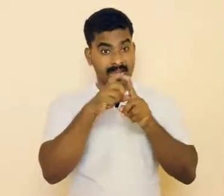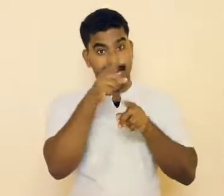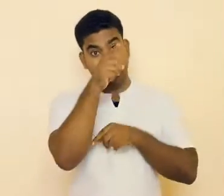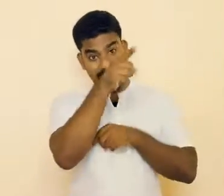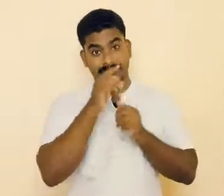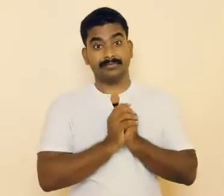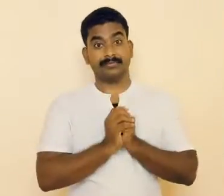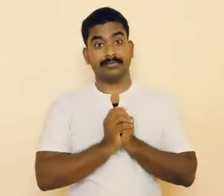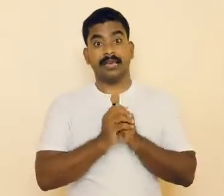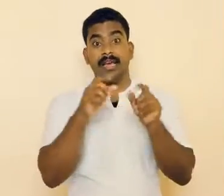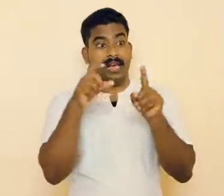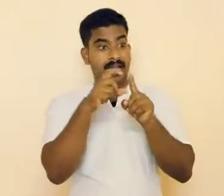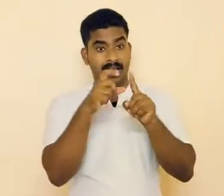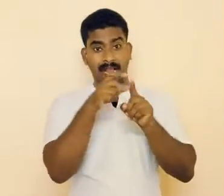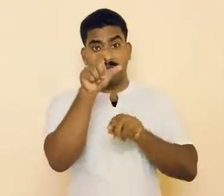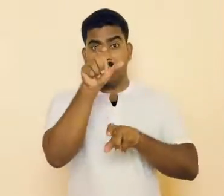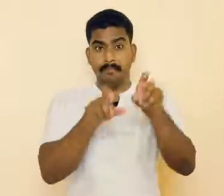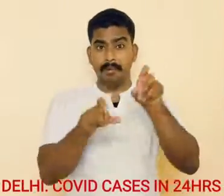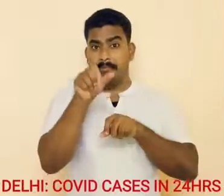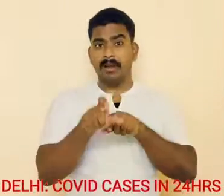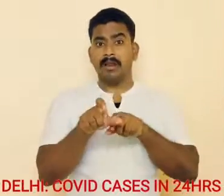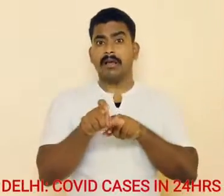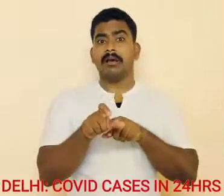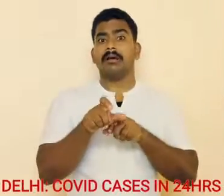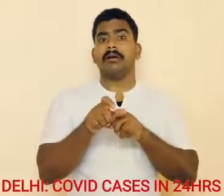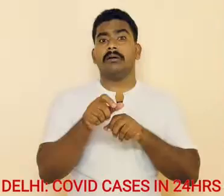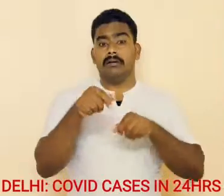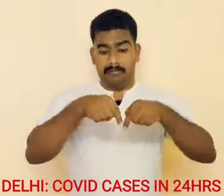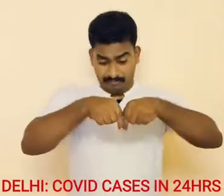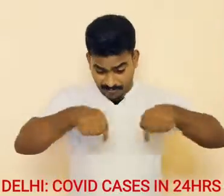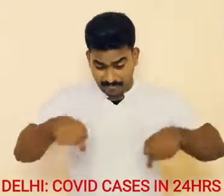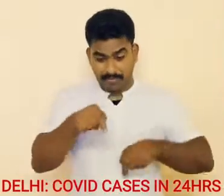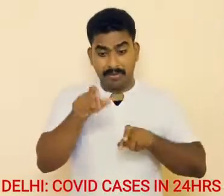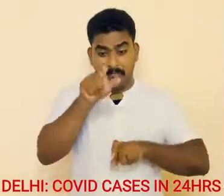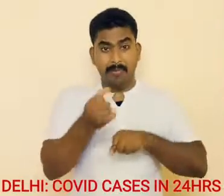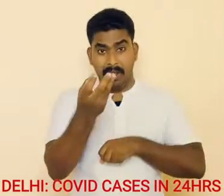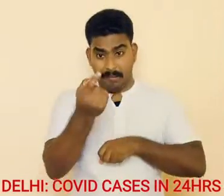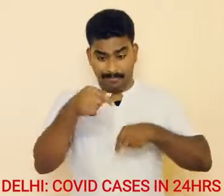24 മണിക്കൂറിൽ ഡൽഹിയിൽ 660 പുതിയ കോവിഡ് കേസുകൾ റിപ്പോർട്ട് ചെയ്തു.